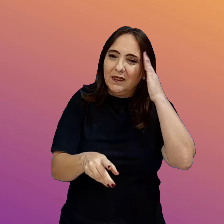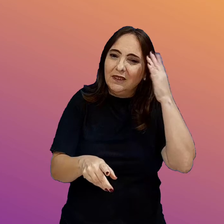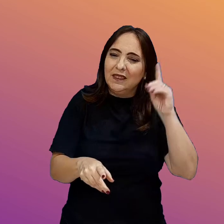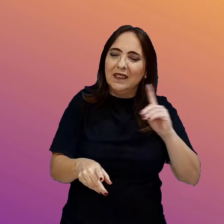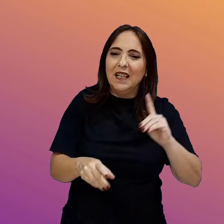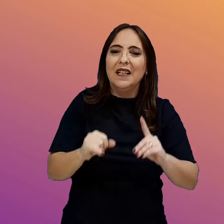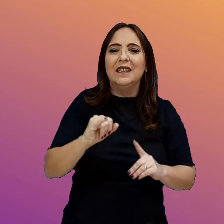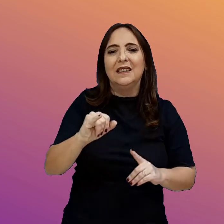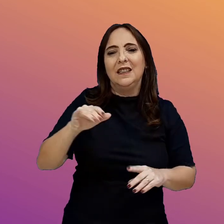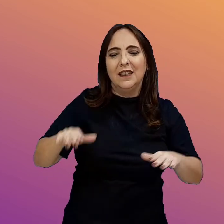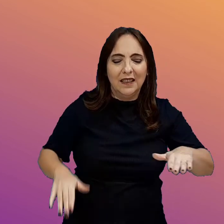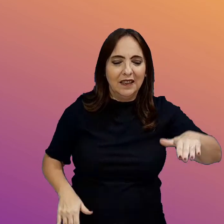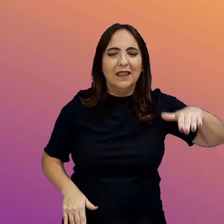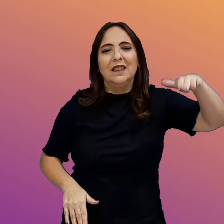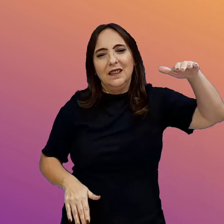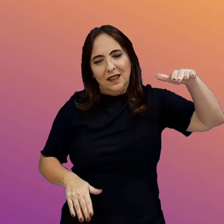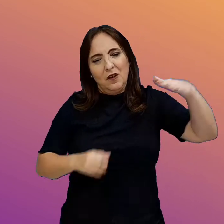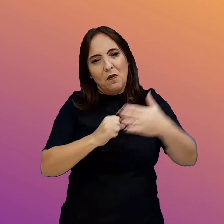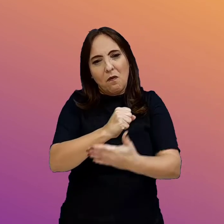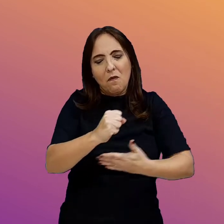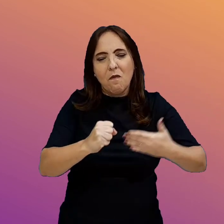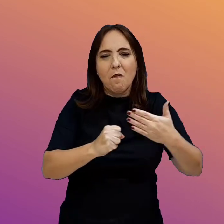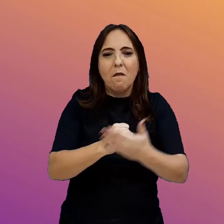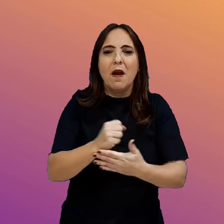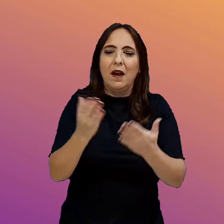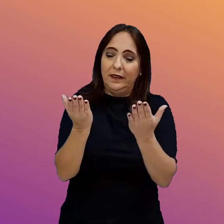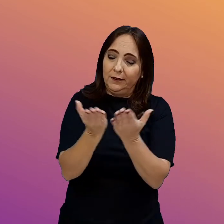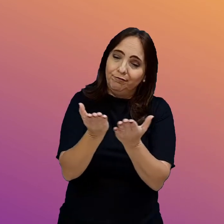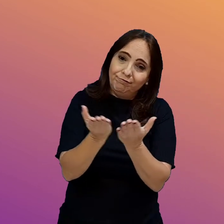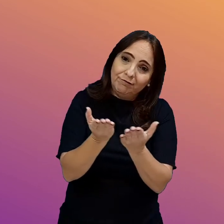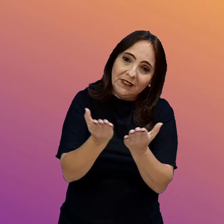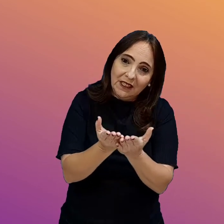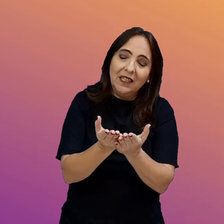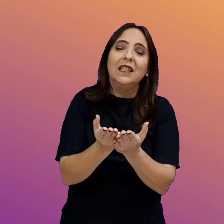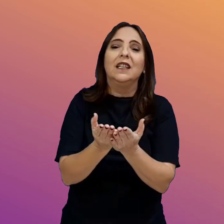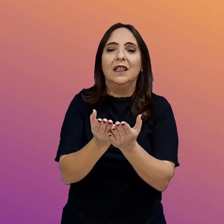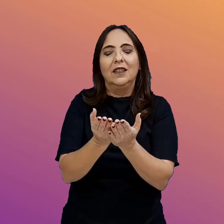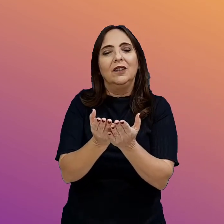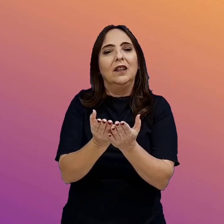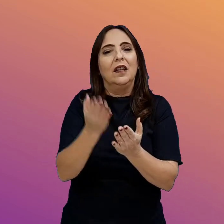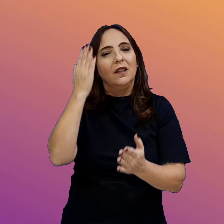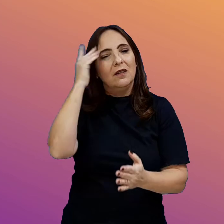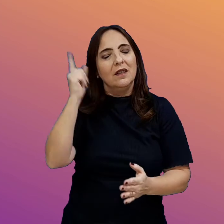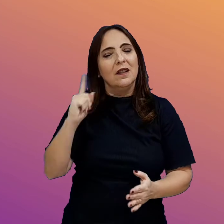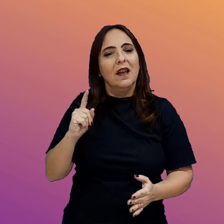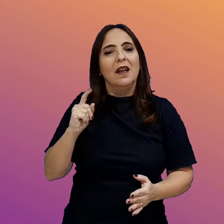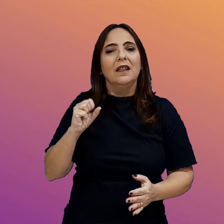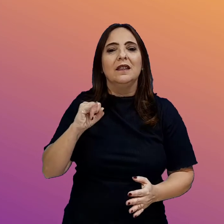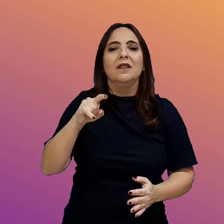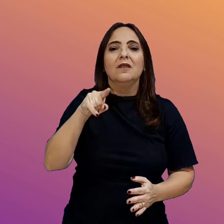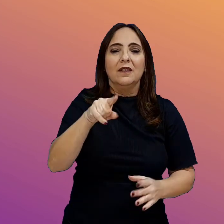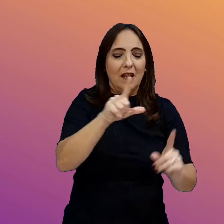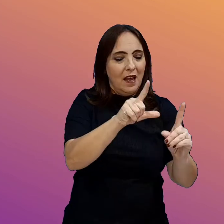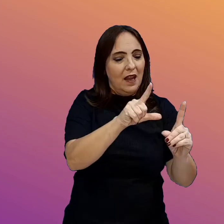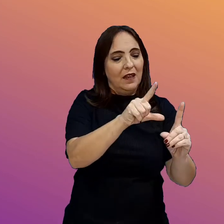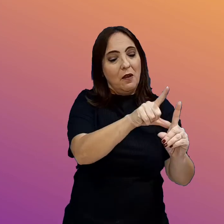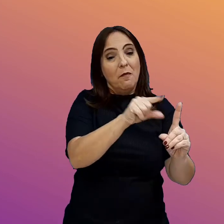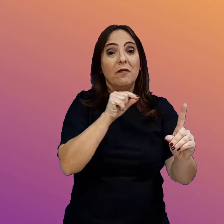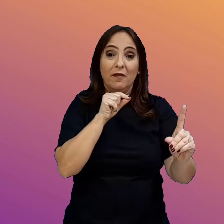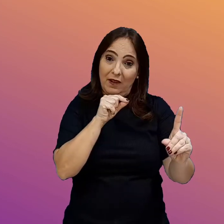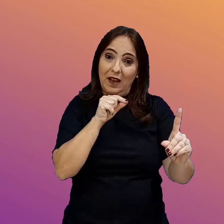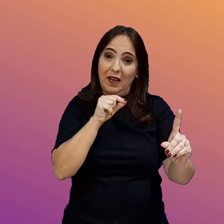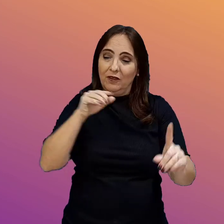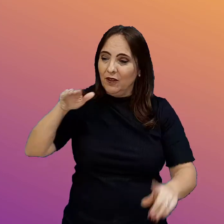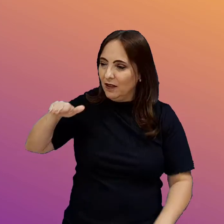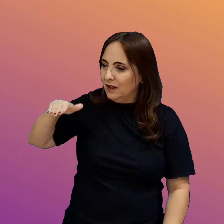princípios cristãos, você não tenha tido o privilégio de crescer numa igreja, mas você pode dar esse privilégio para o